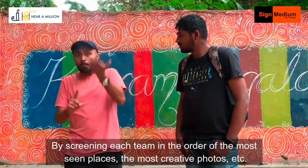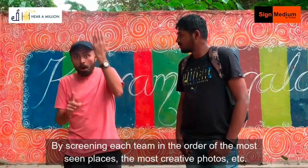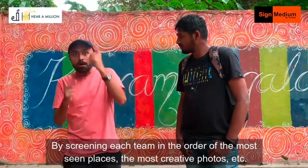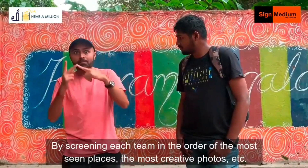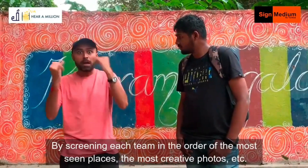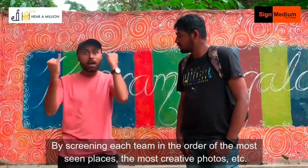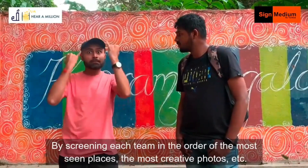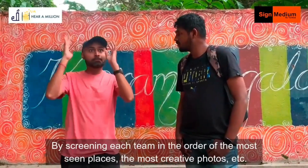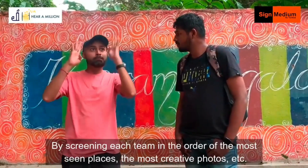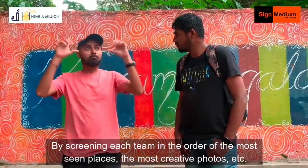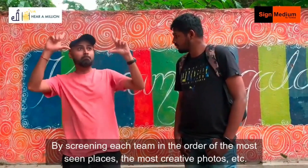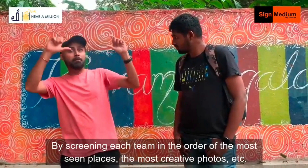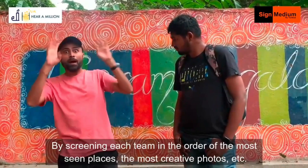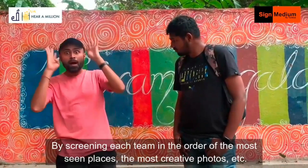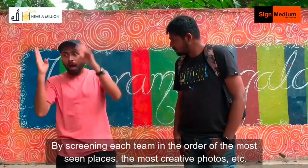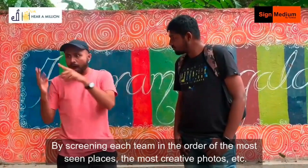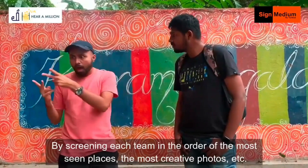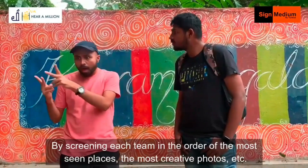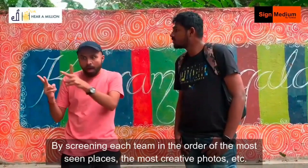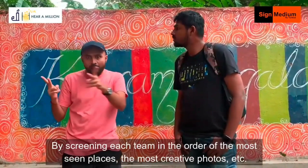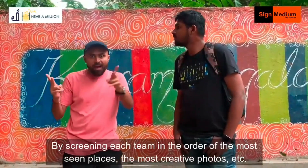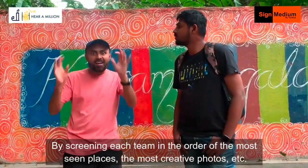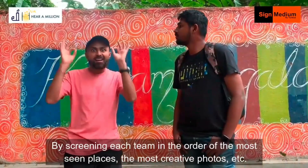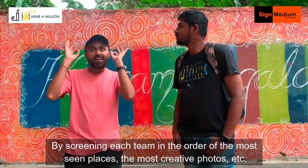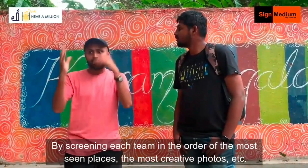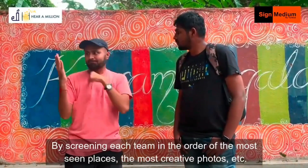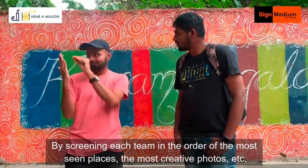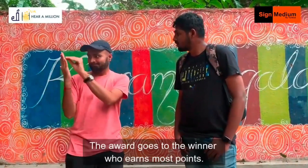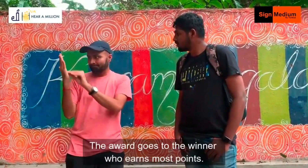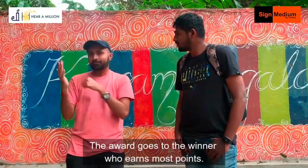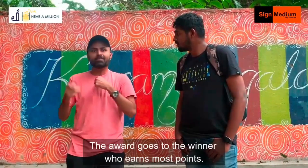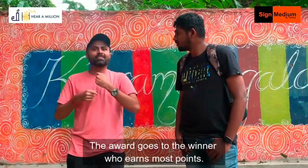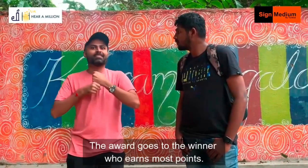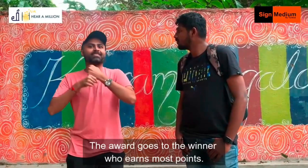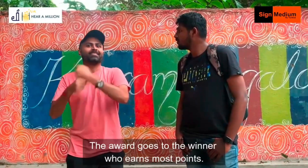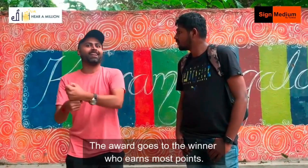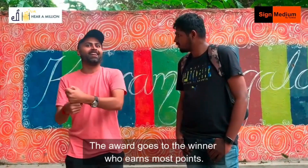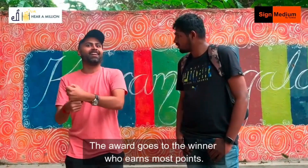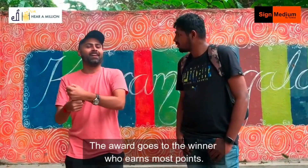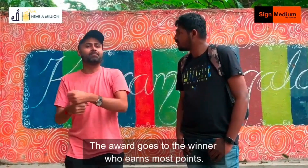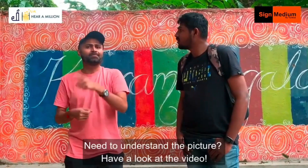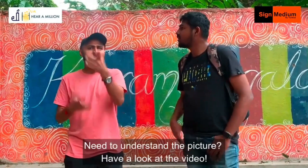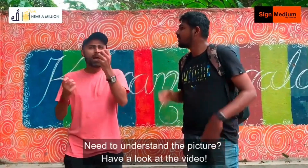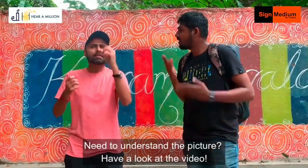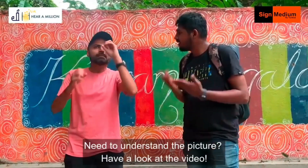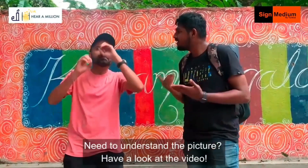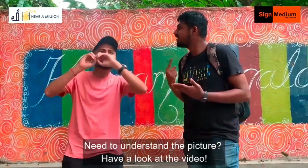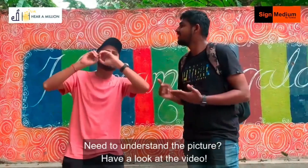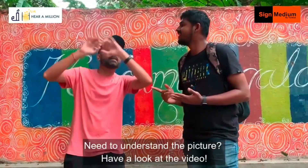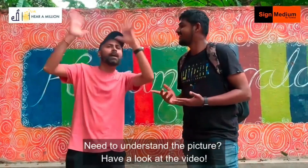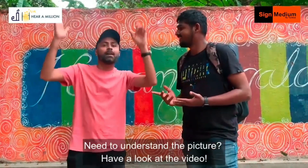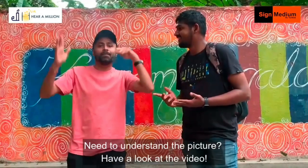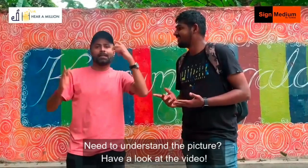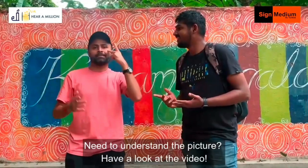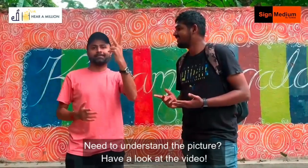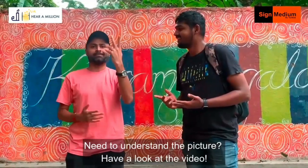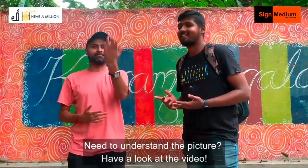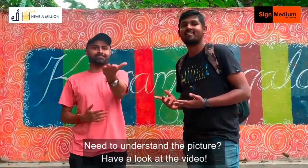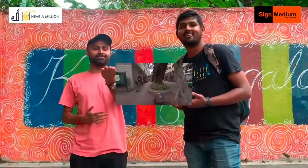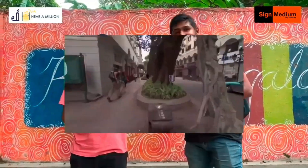जो सबसे ज्यादा अच्छी फोटोस laengi और समय से आएंगे उनको विजेता को पुरस्कार दिया जाएगा